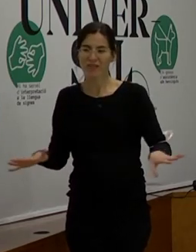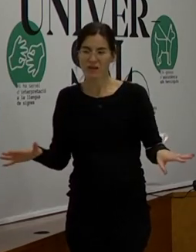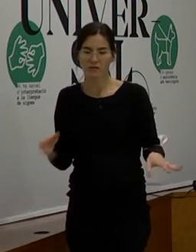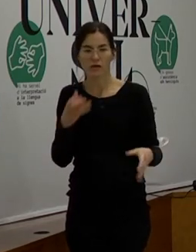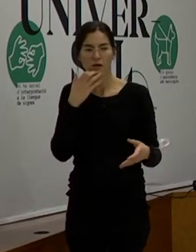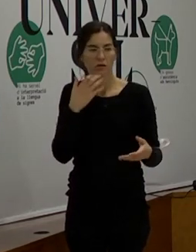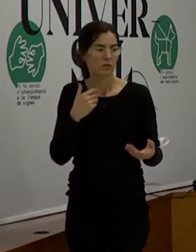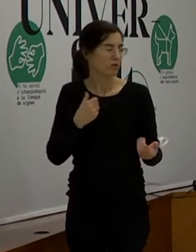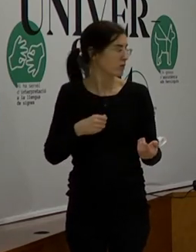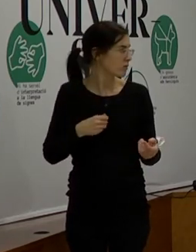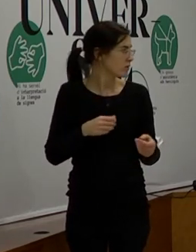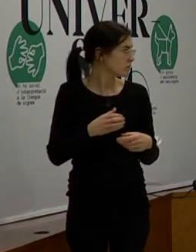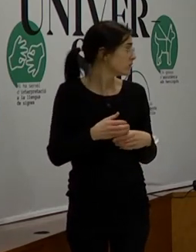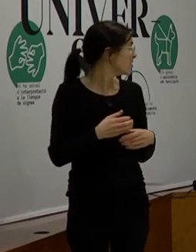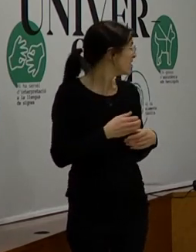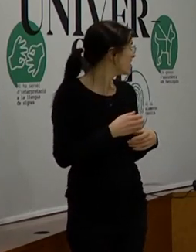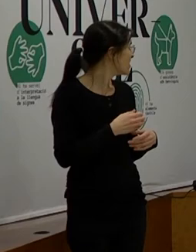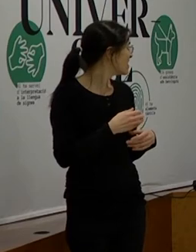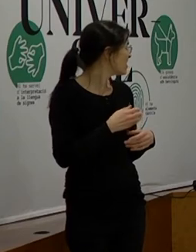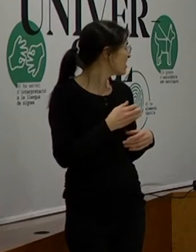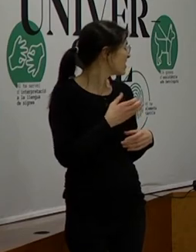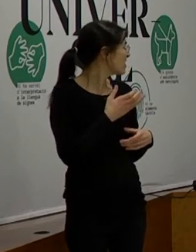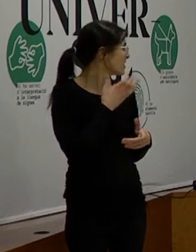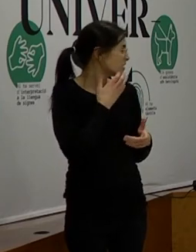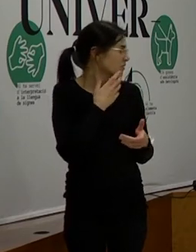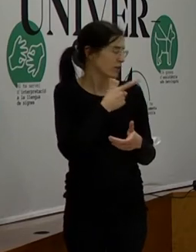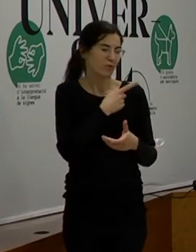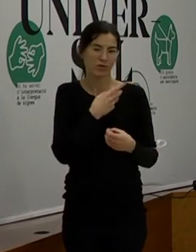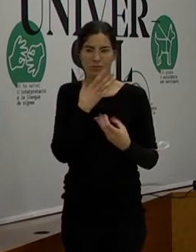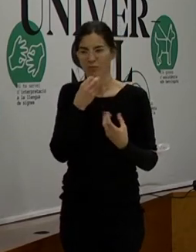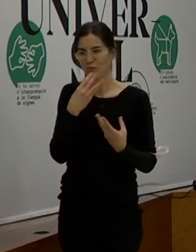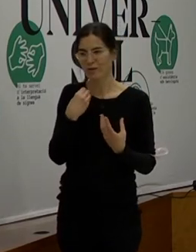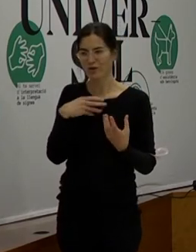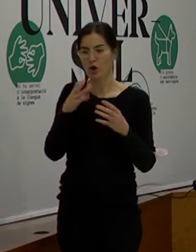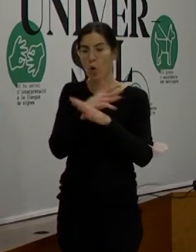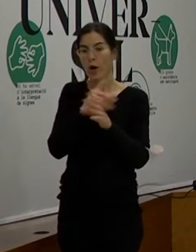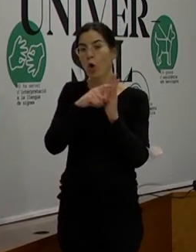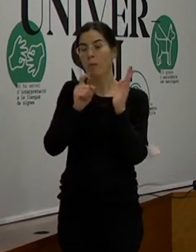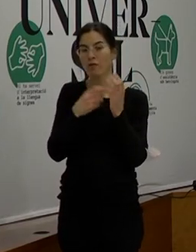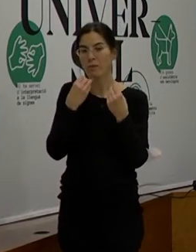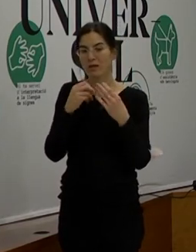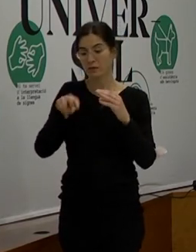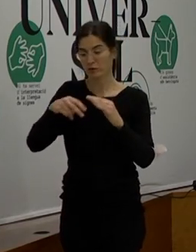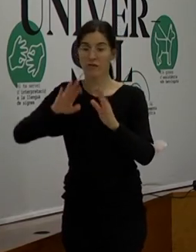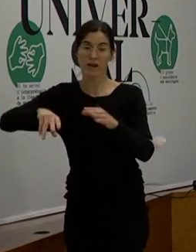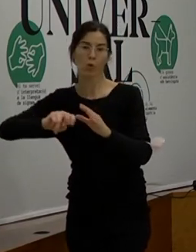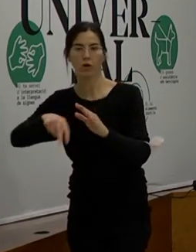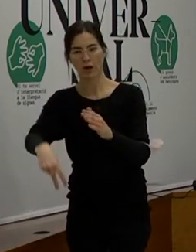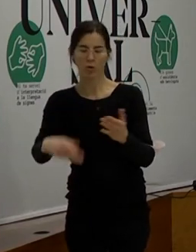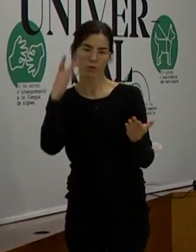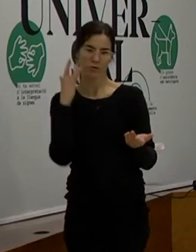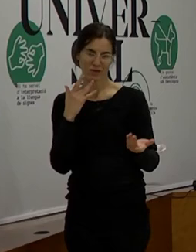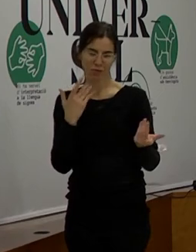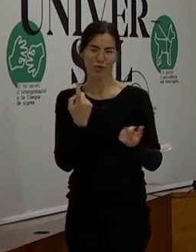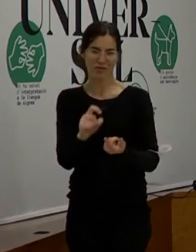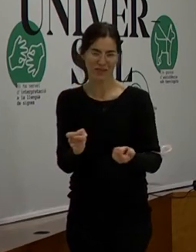que emprenya és que el tio fa tot el joc i després acaba en un graó. És que tiene narices, no? Però però que la idea del joc,